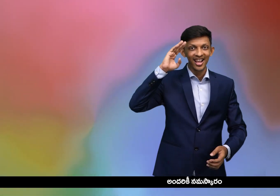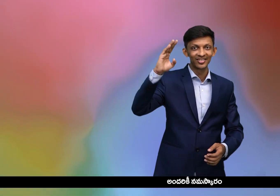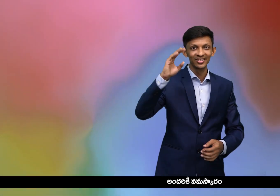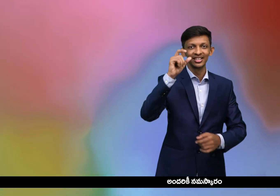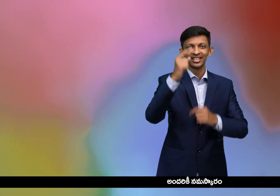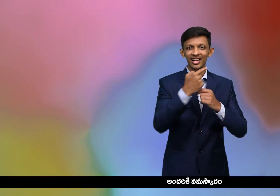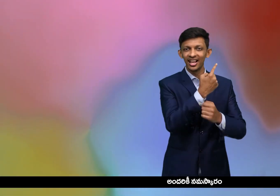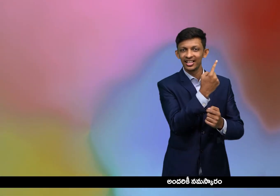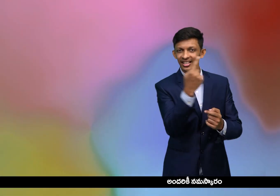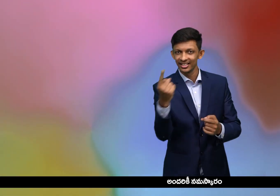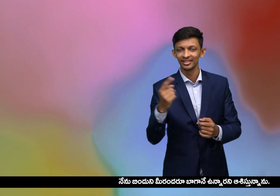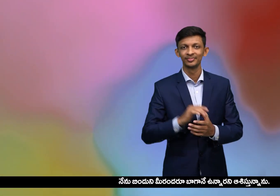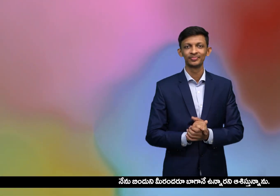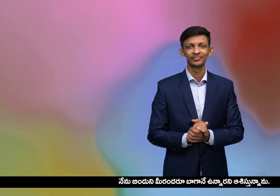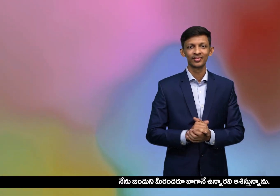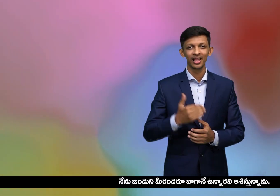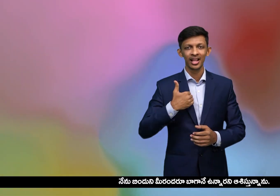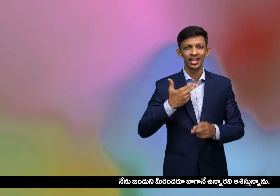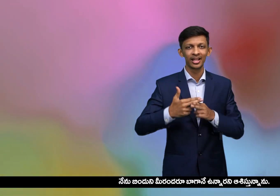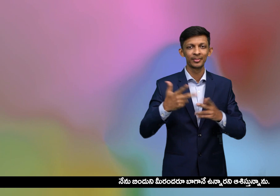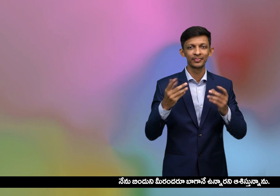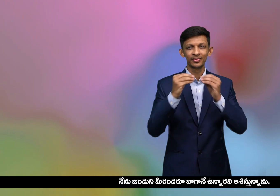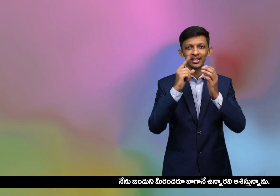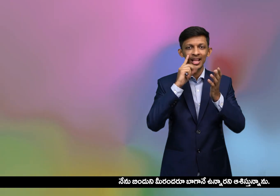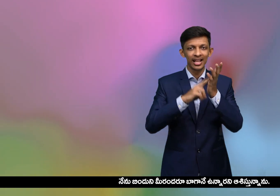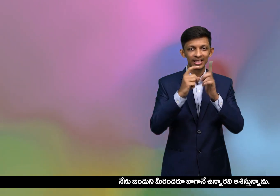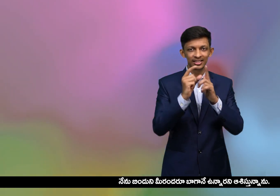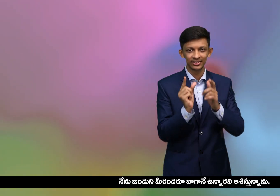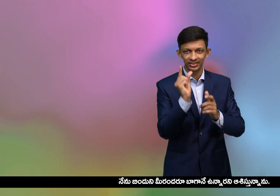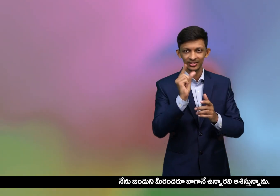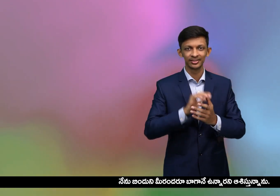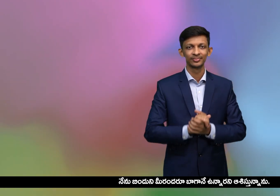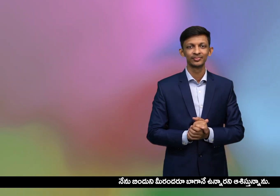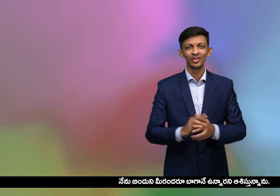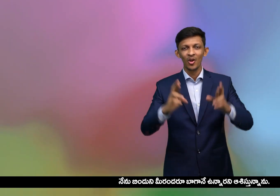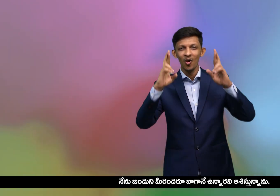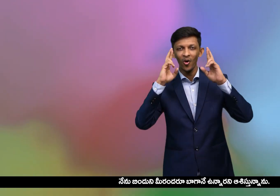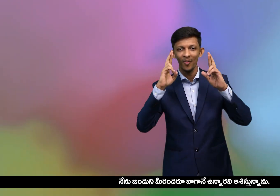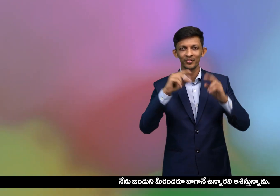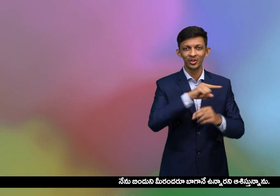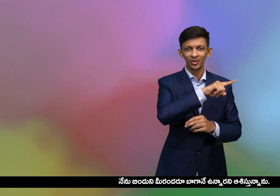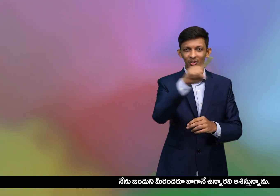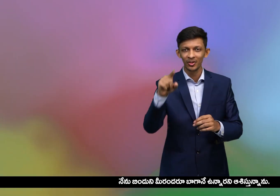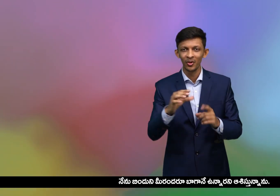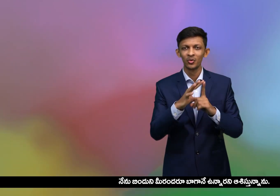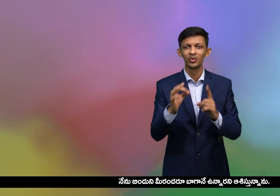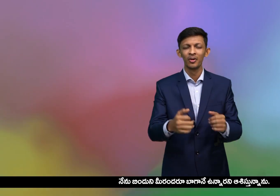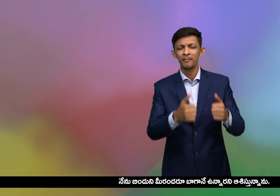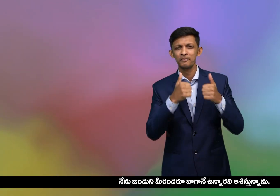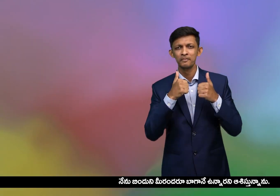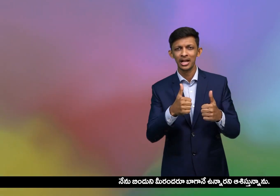అందరికీ నమస్కారం. నేను బిందుని. మీరందరూ బాగానే ఉన్నారని ఆశిస్తున్నాను.